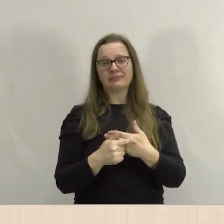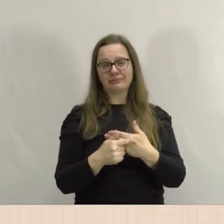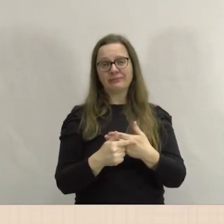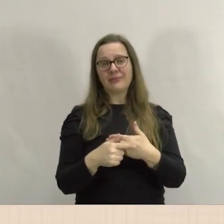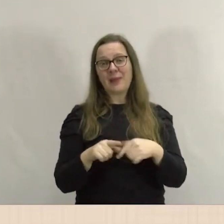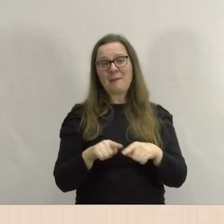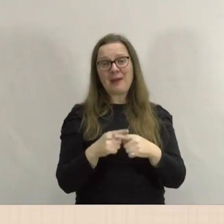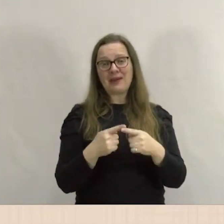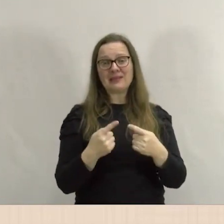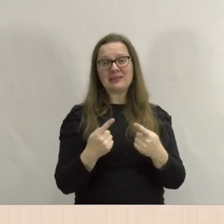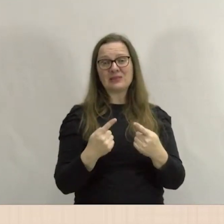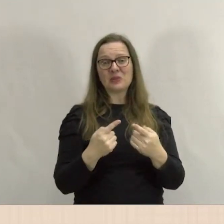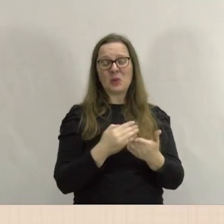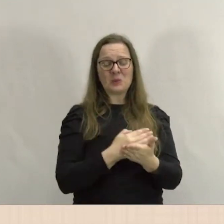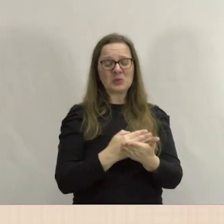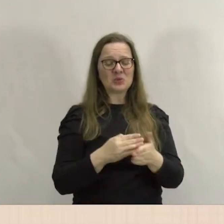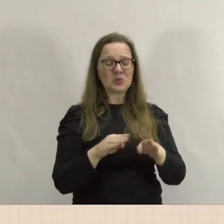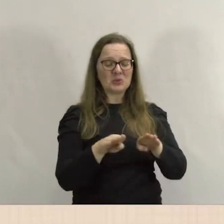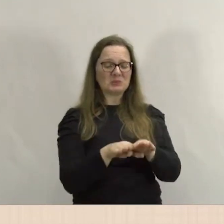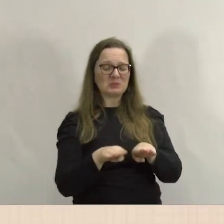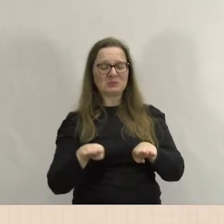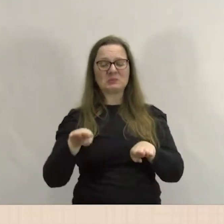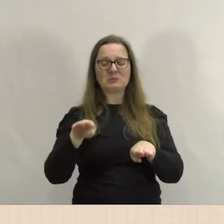de Deus, pastorear.